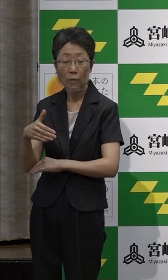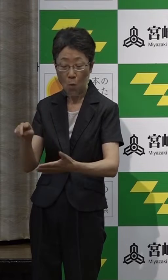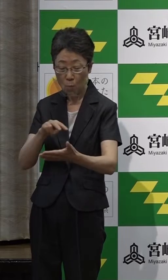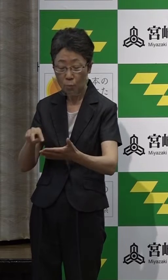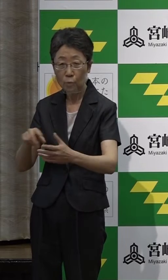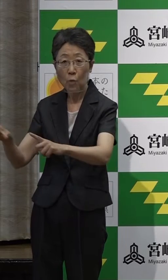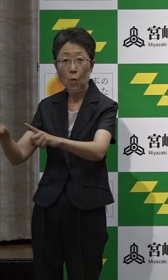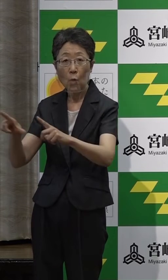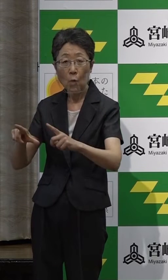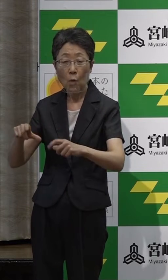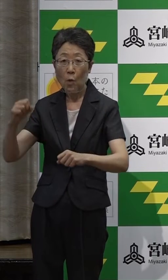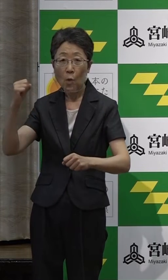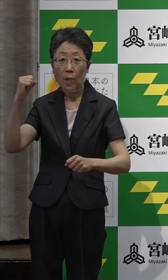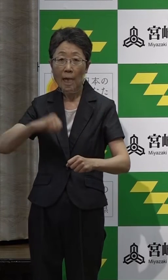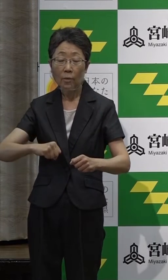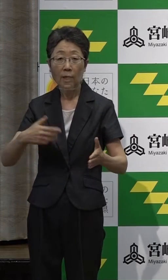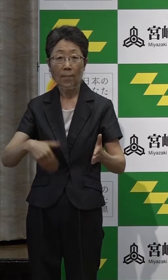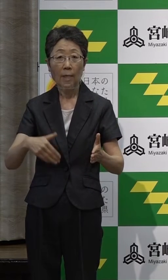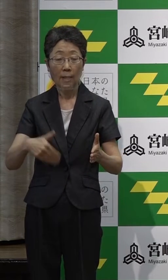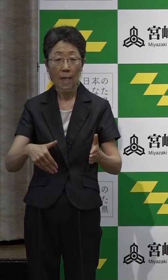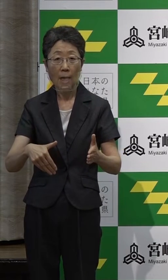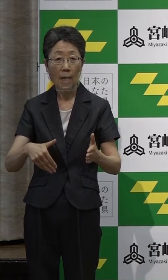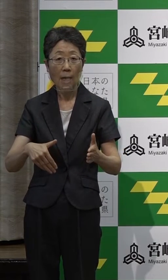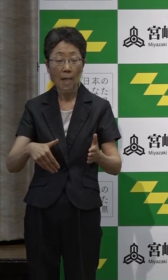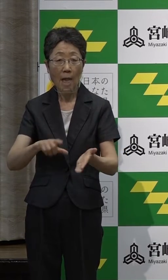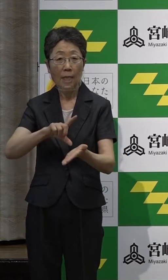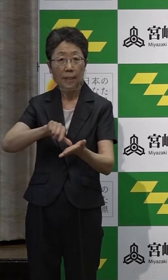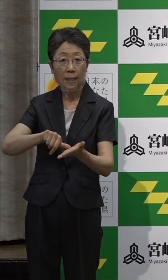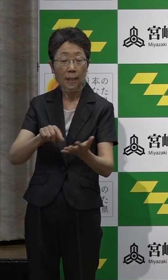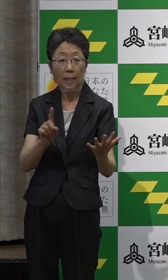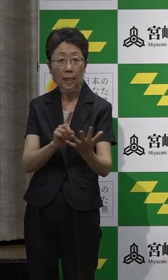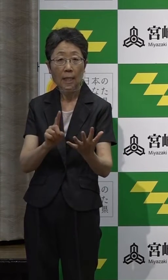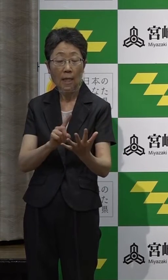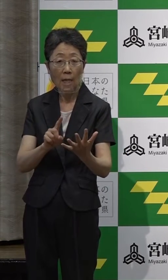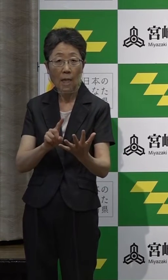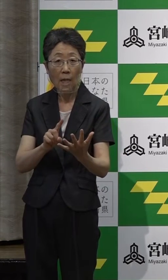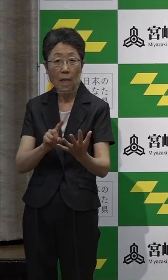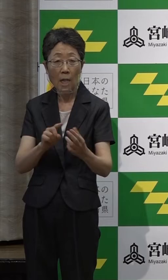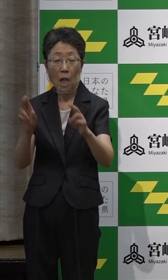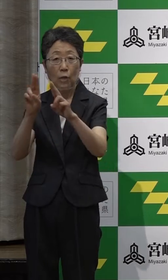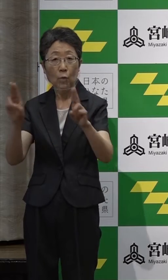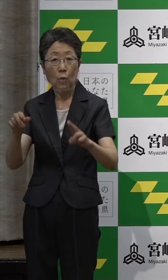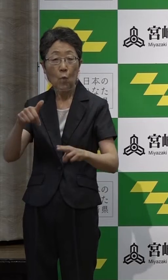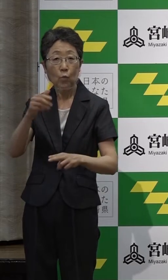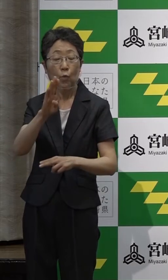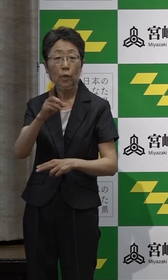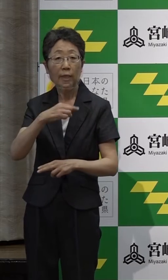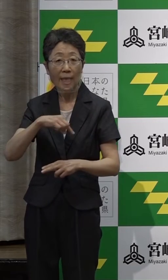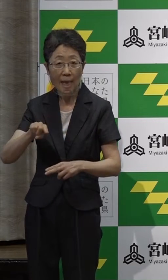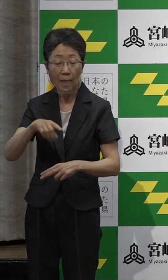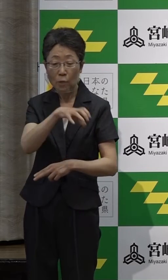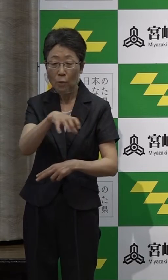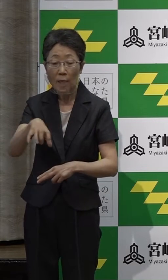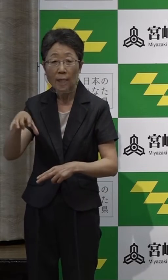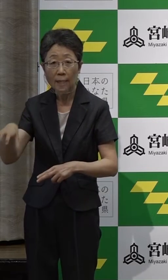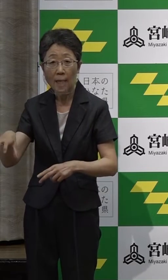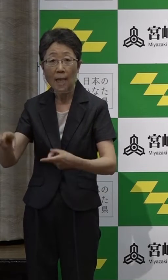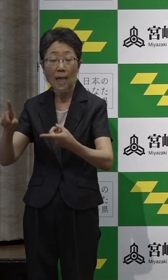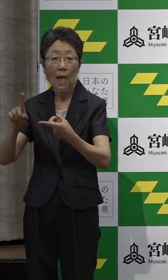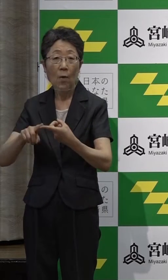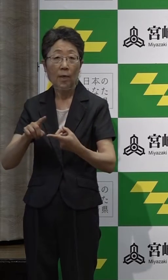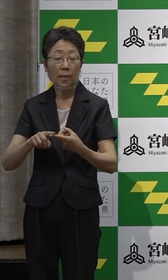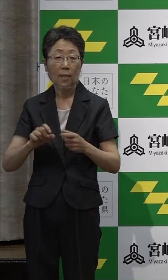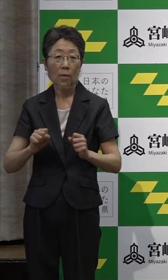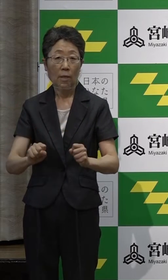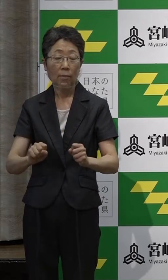、国の方も対象地域は定めず都道府県が独自に判断して適用する、そして